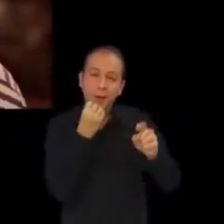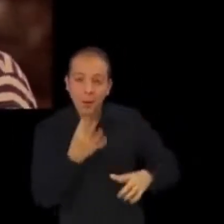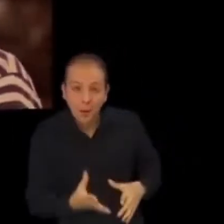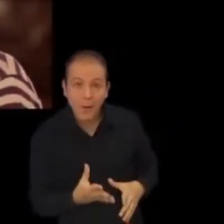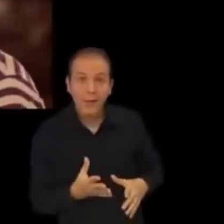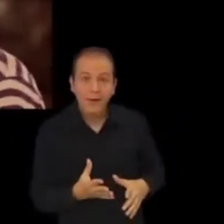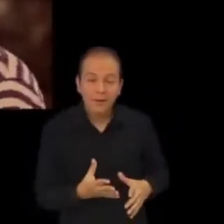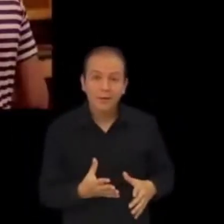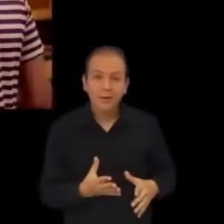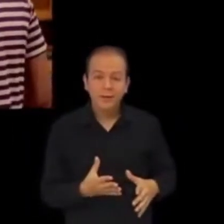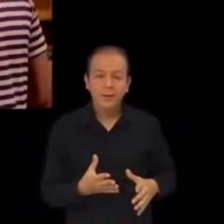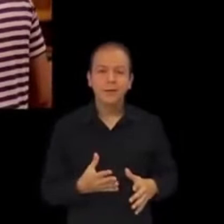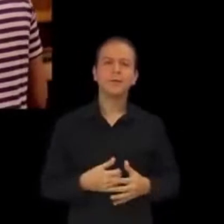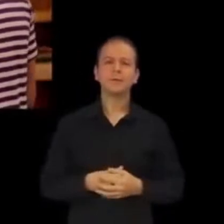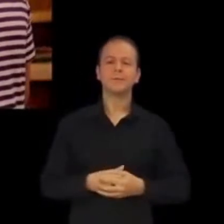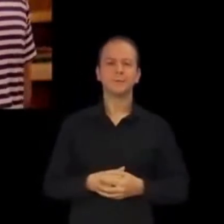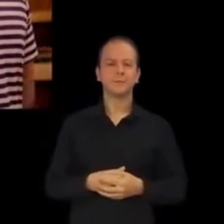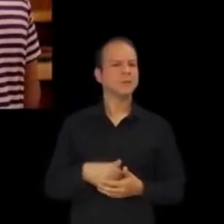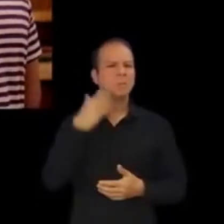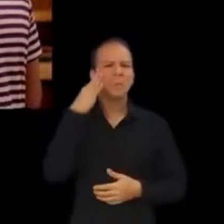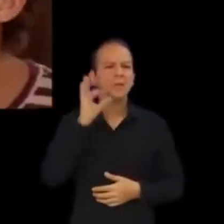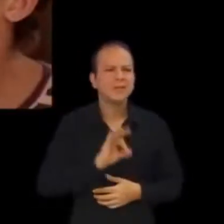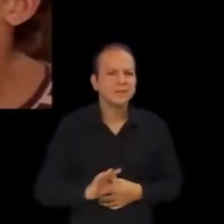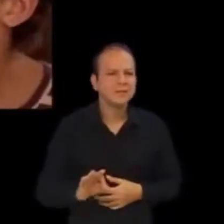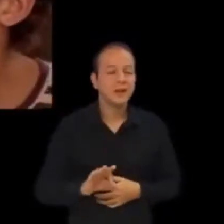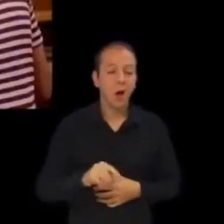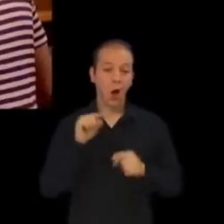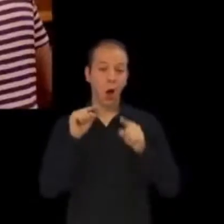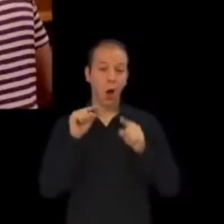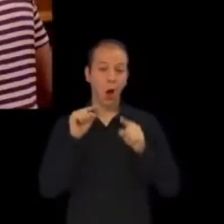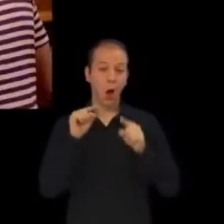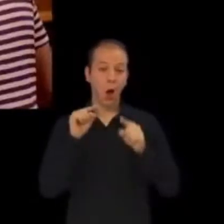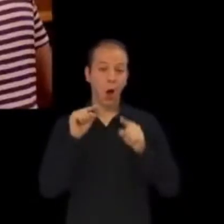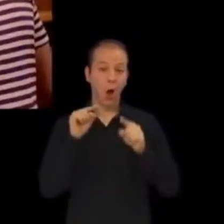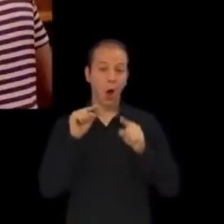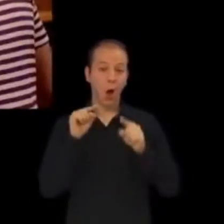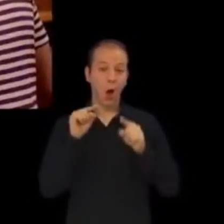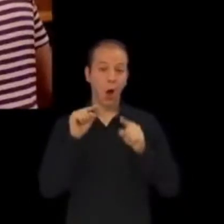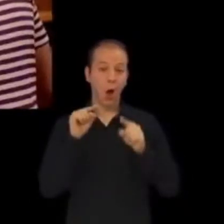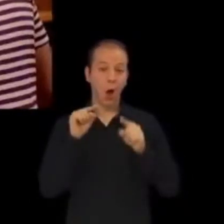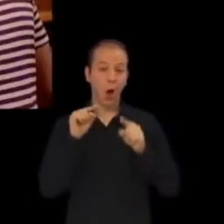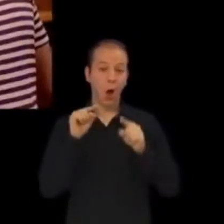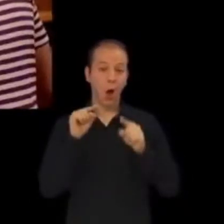surdo, tá bom? Obrigado. Então. Quem que é? O